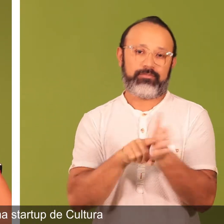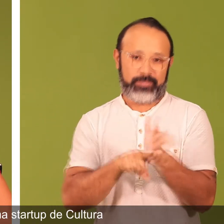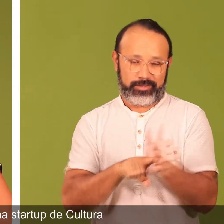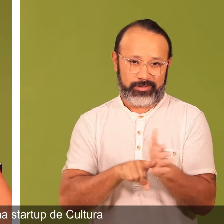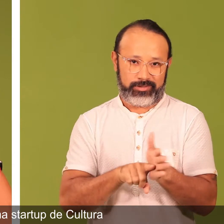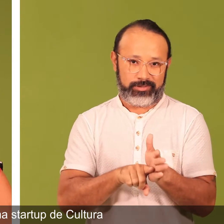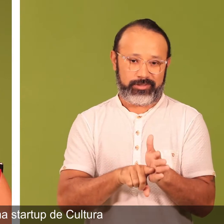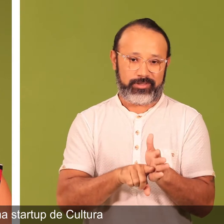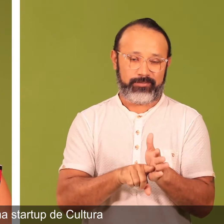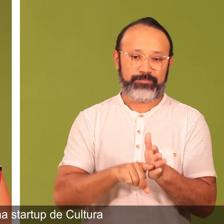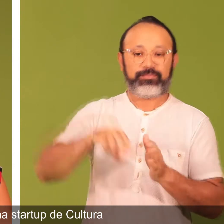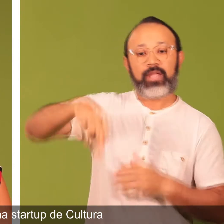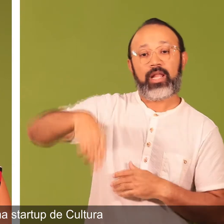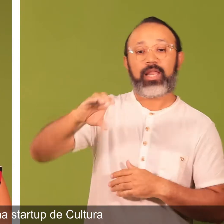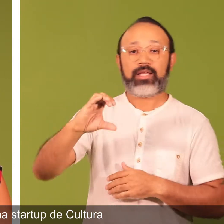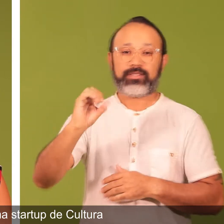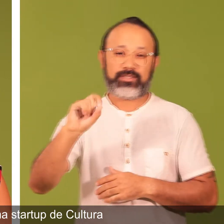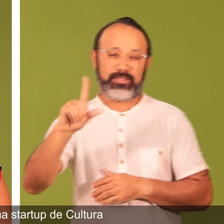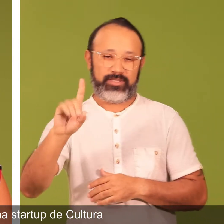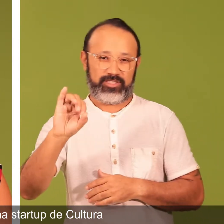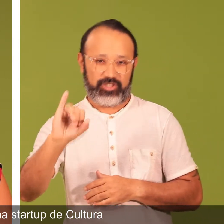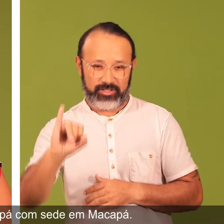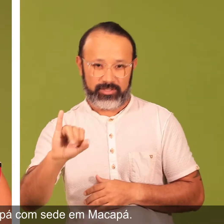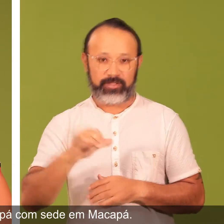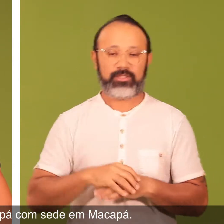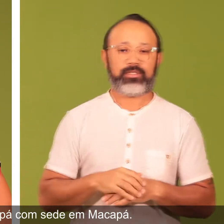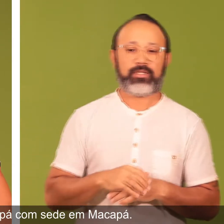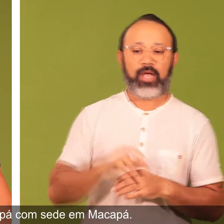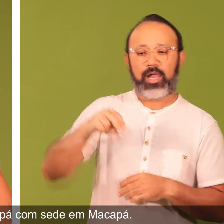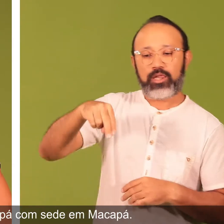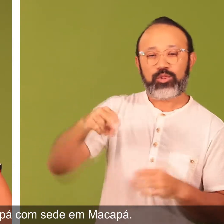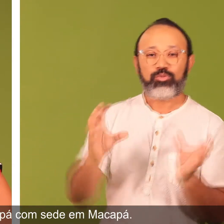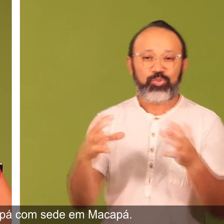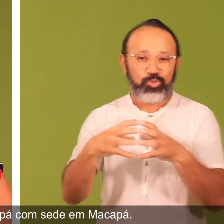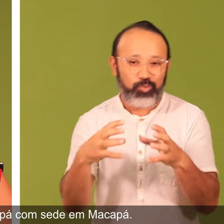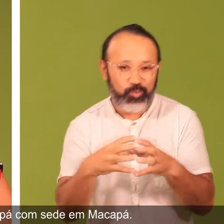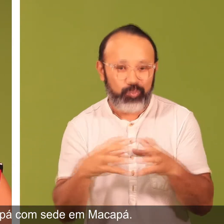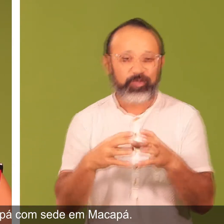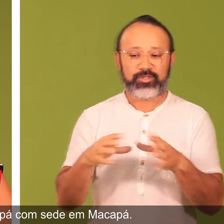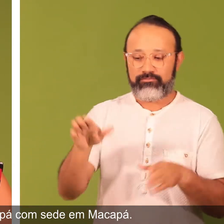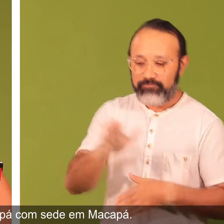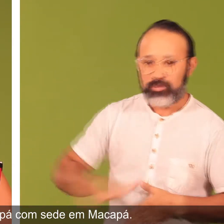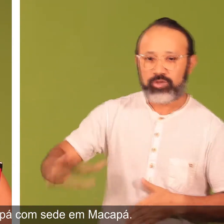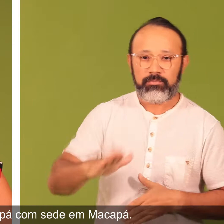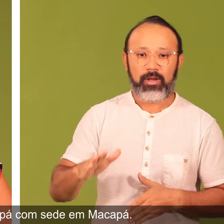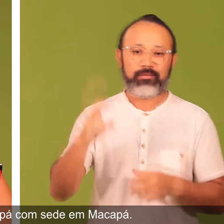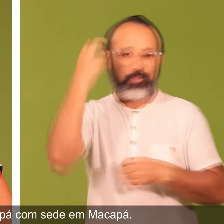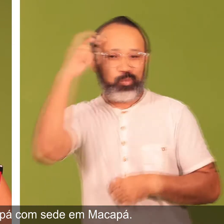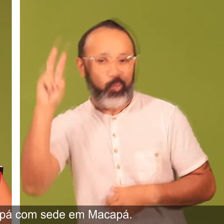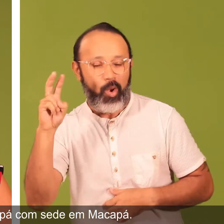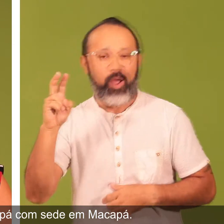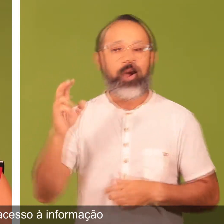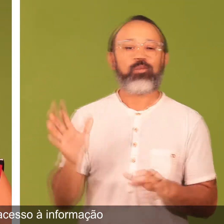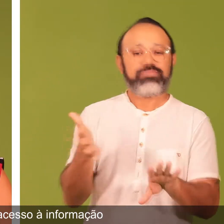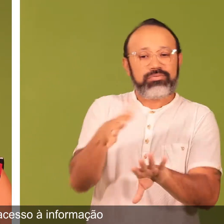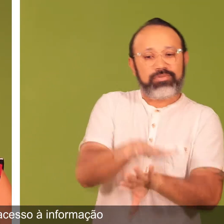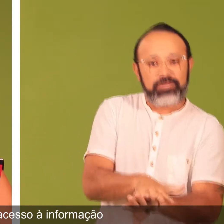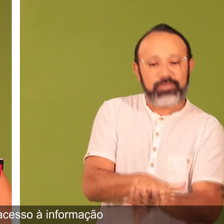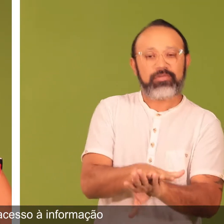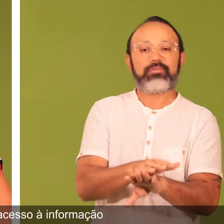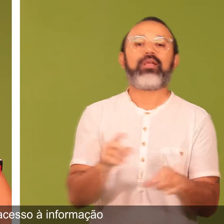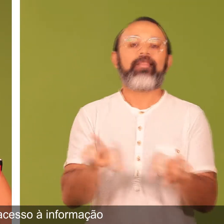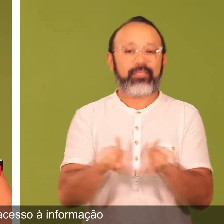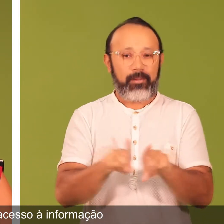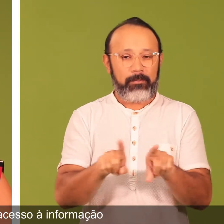no Terra é uma Startup de cultura do estado do Amapá com sede em Macapá